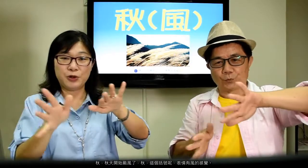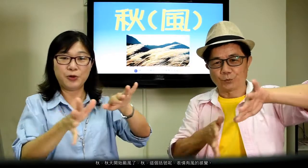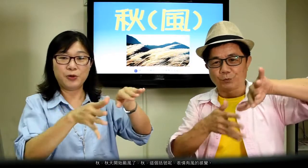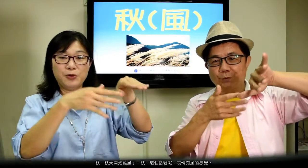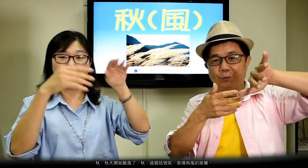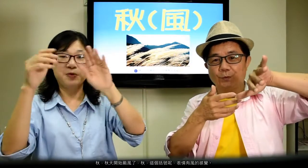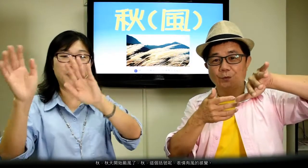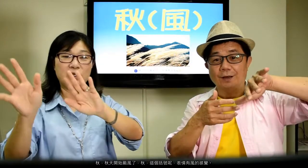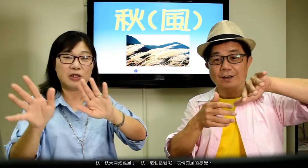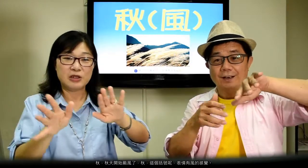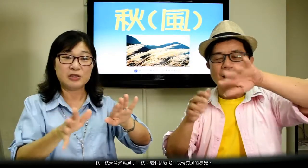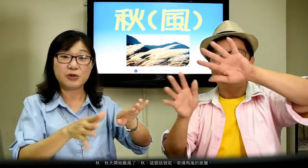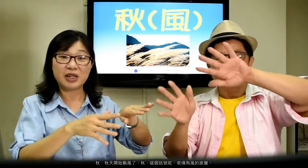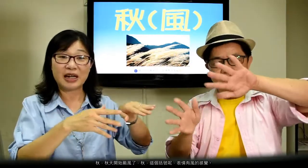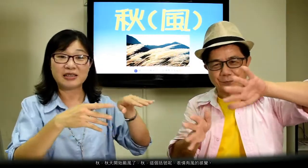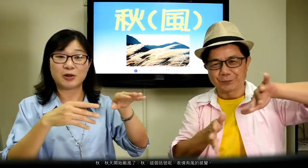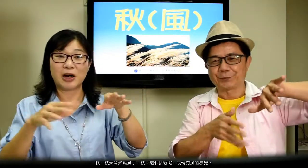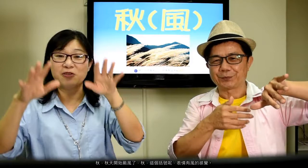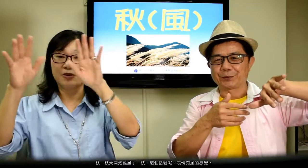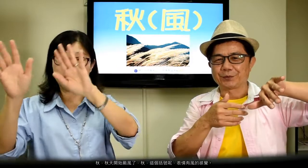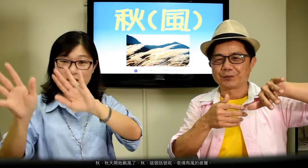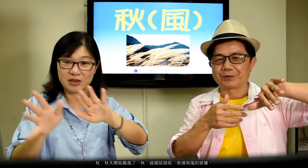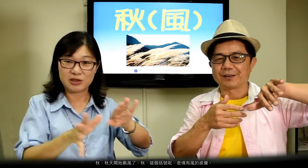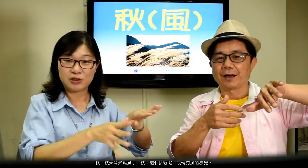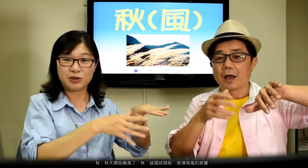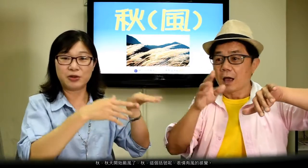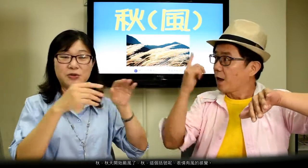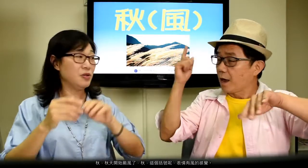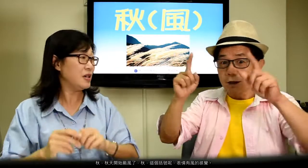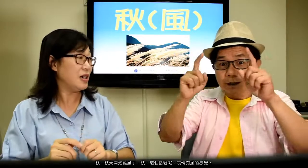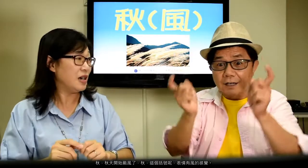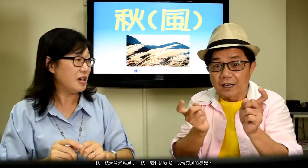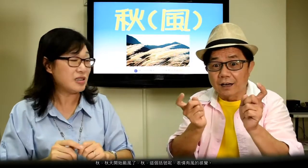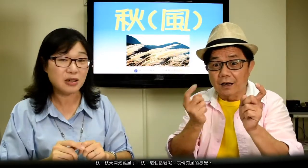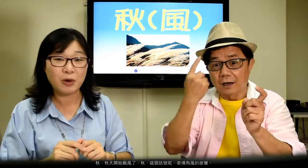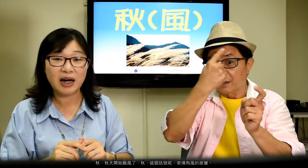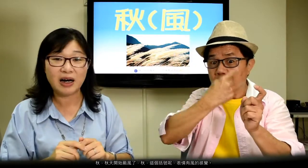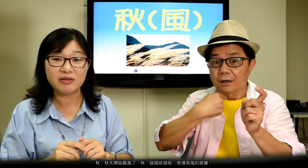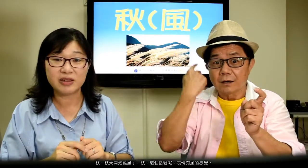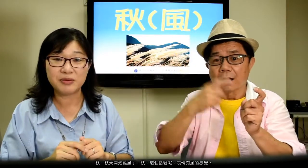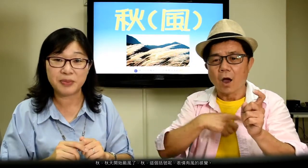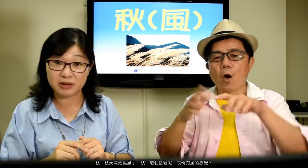秋，秋天开始刮风了。秋，这个挂号呢，表